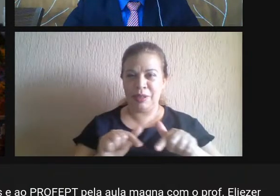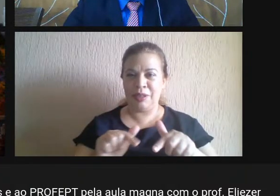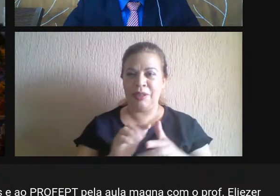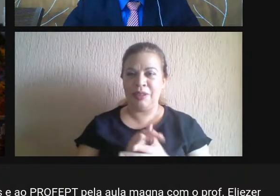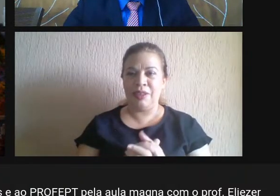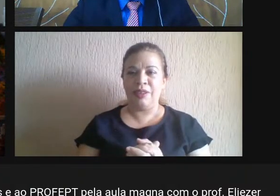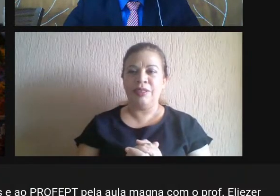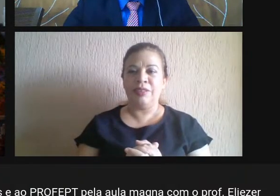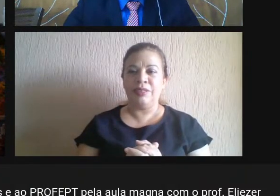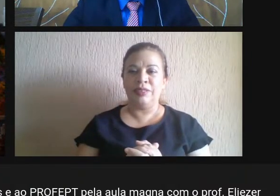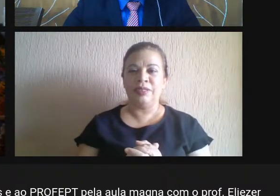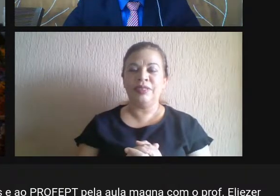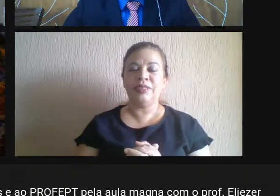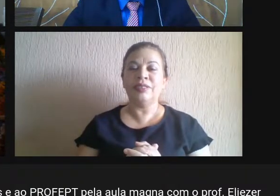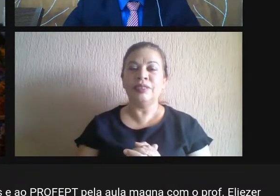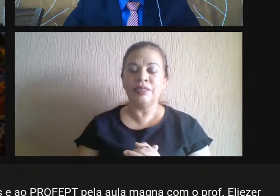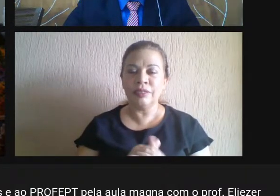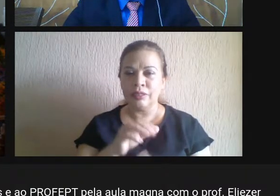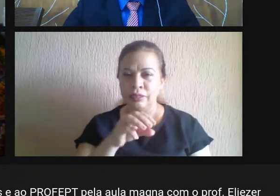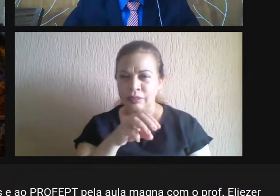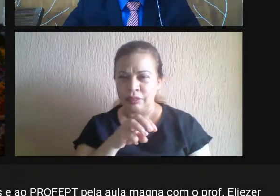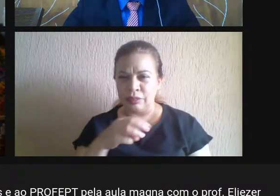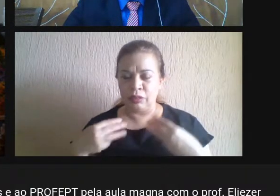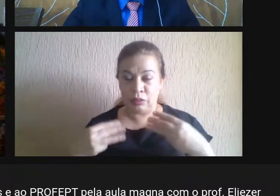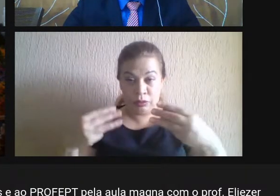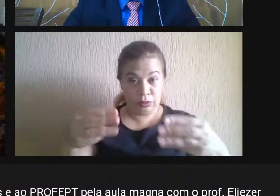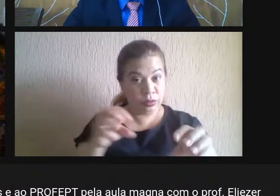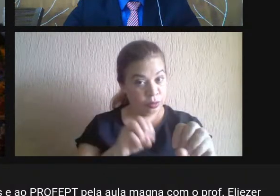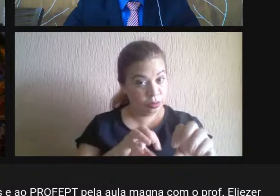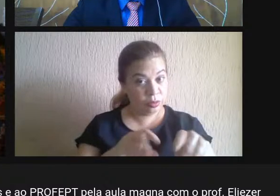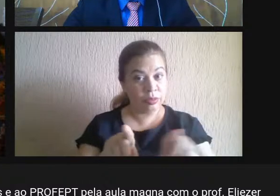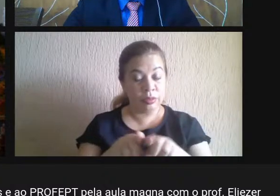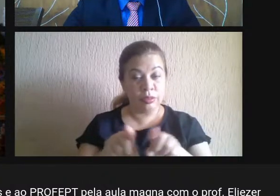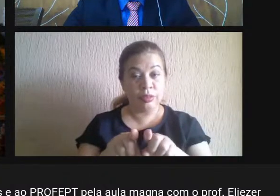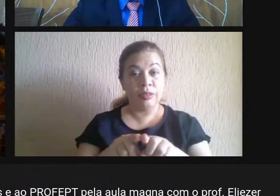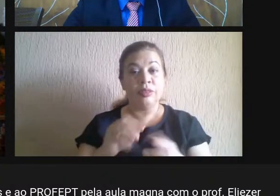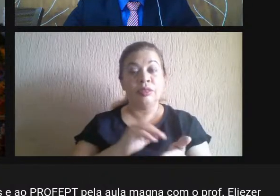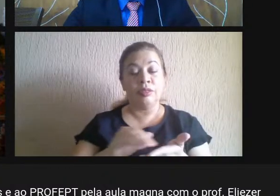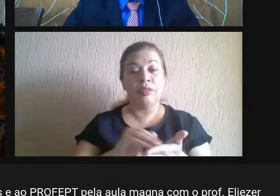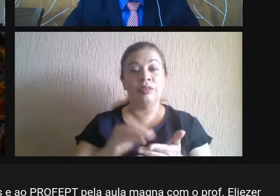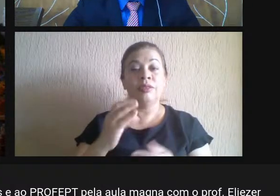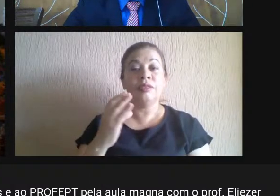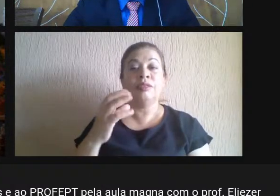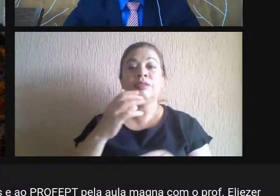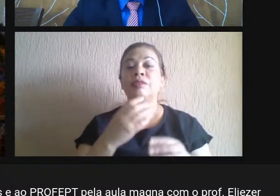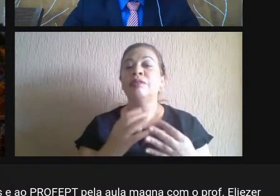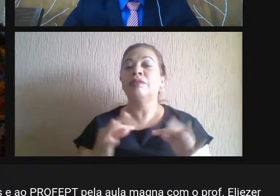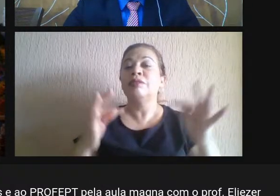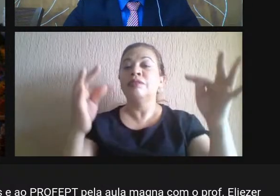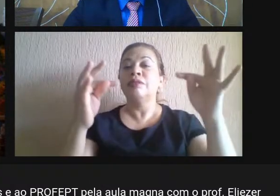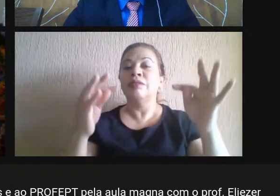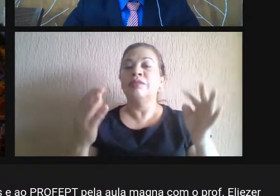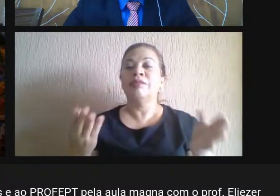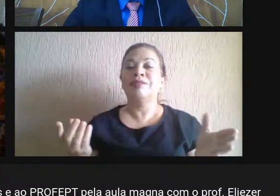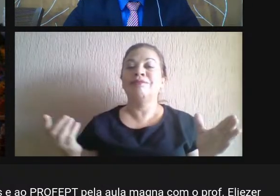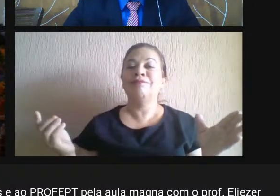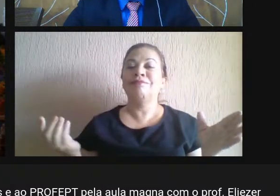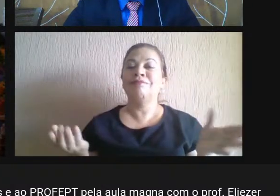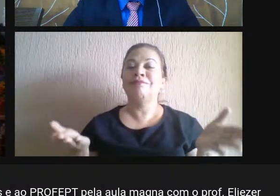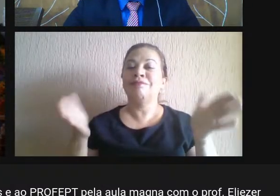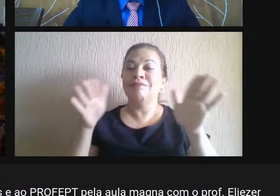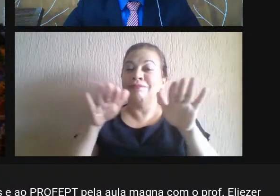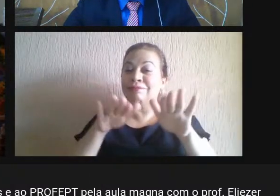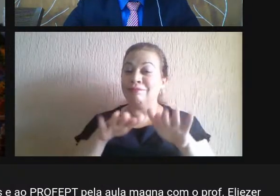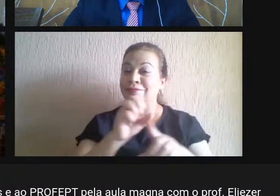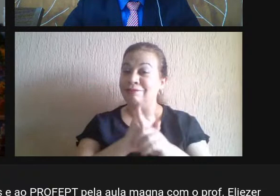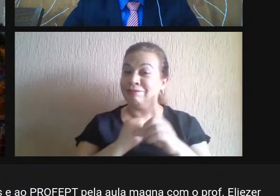Tecnológica, CETEC, do Ministério da Educação, e da Secretaria de Ciência e Tecnologia para a Inclusão Social do Ministério da